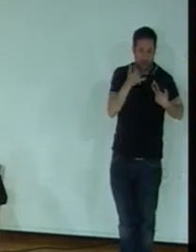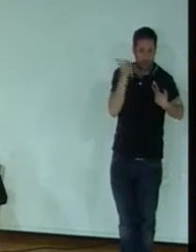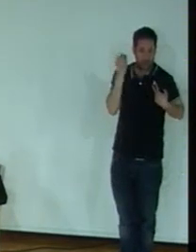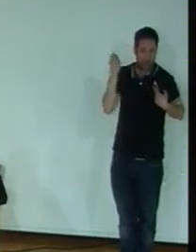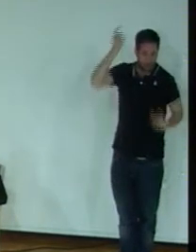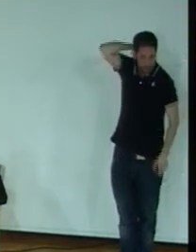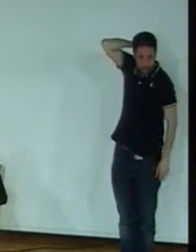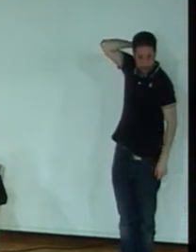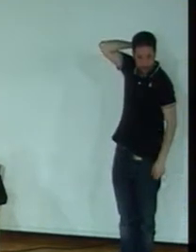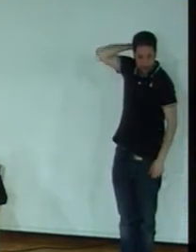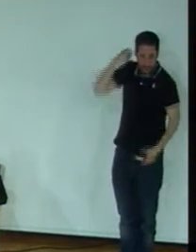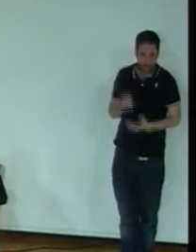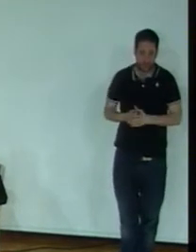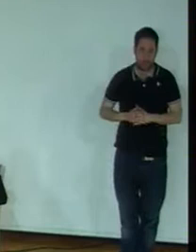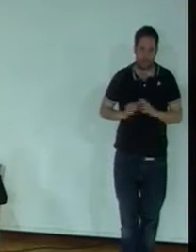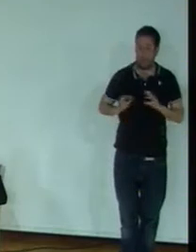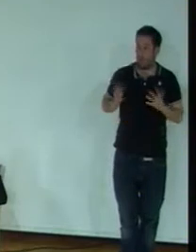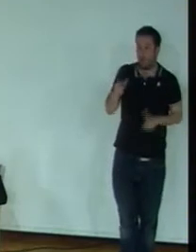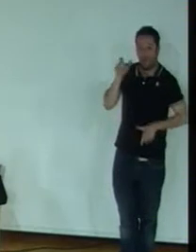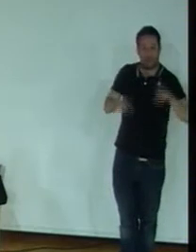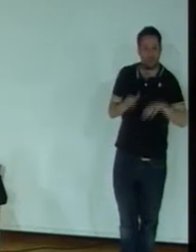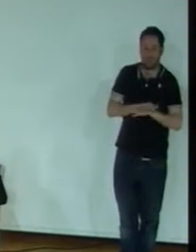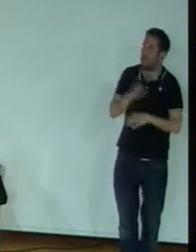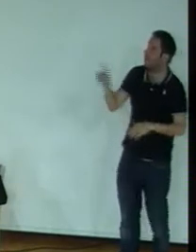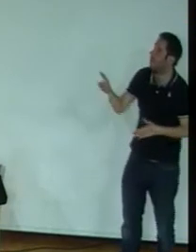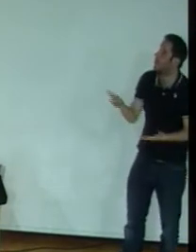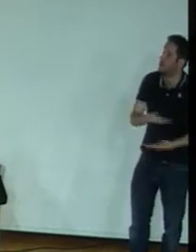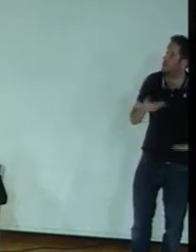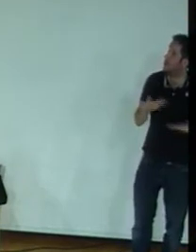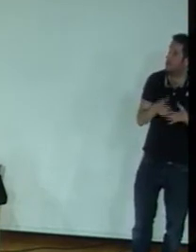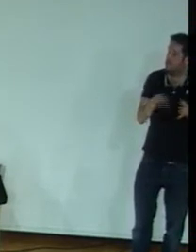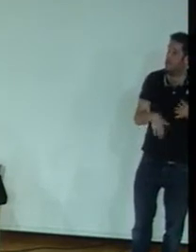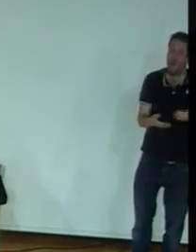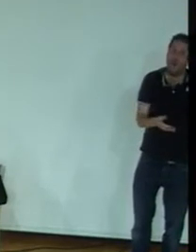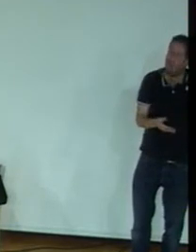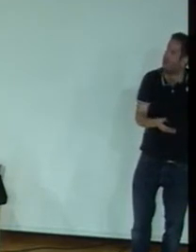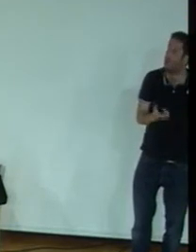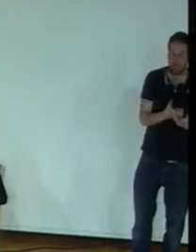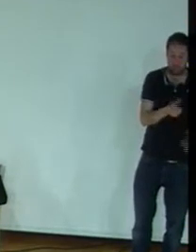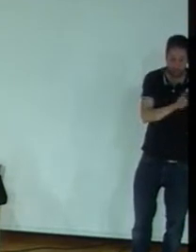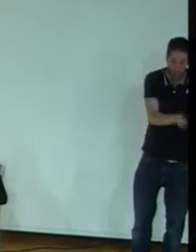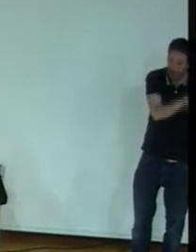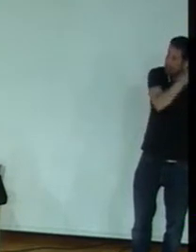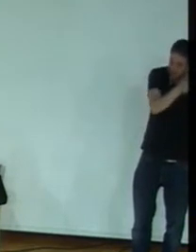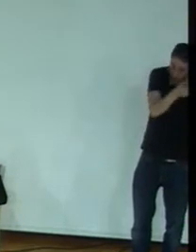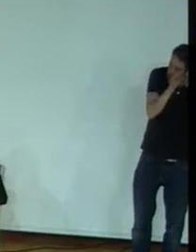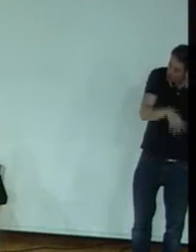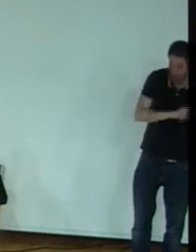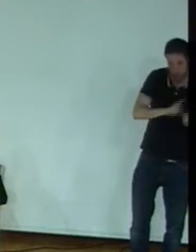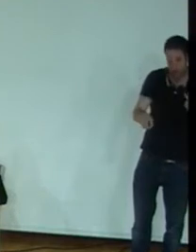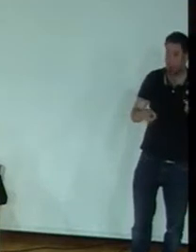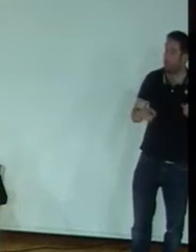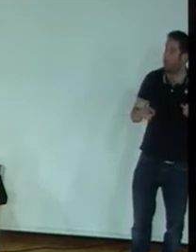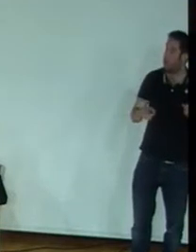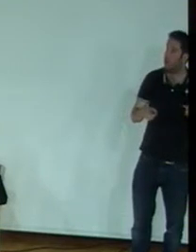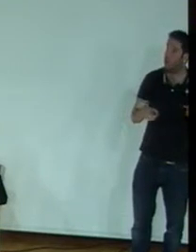notre dos. Comment faire comprendre aux politiques que la solution est ailleurs ? Premièrement, dans l'éducation. Deuxièmement,